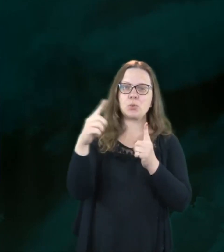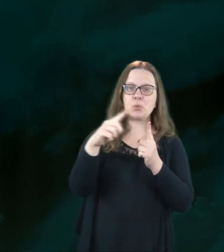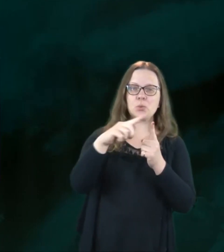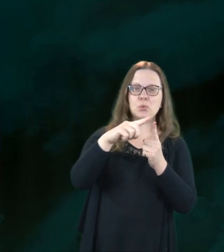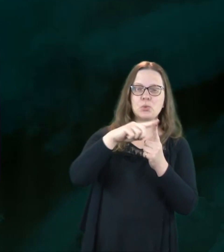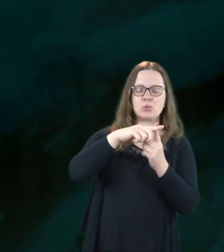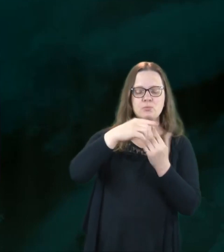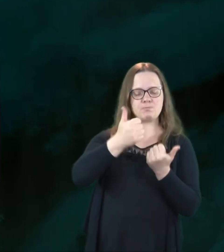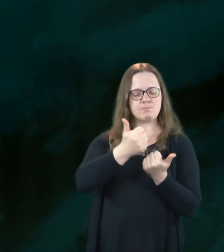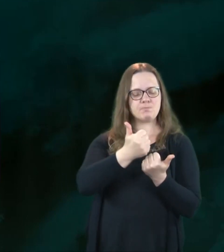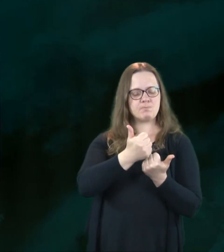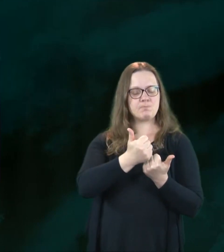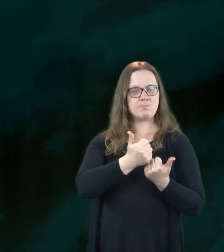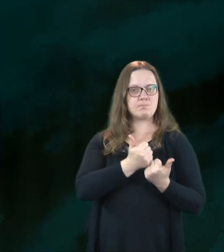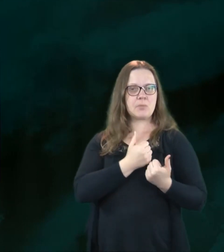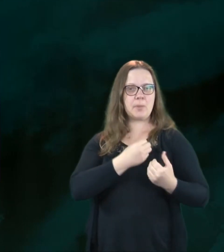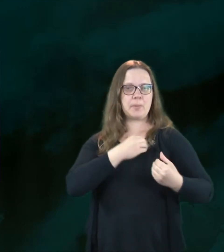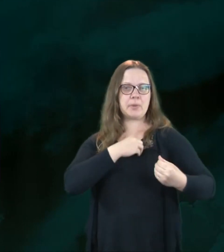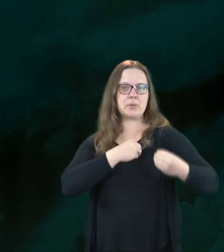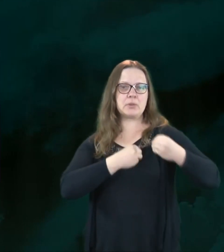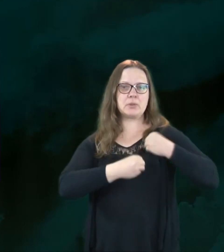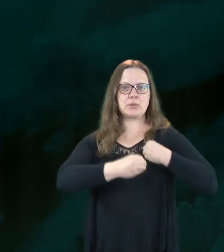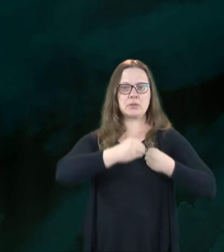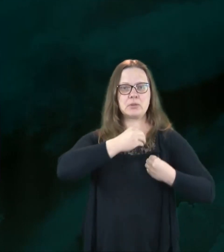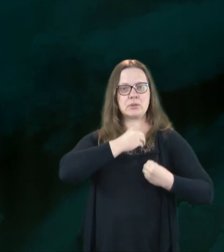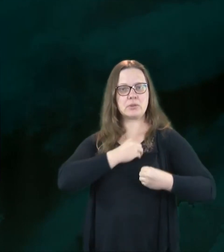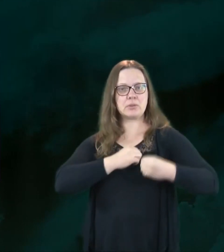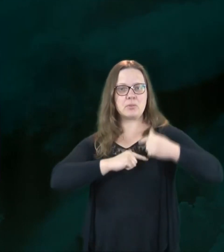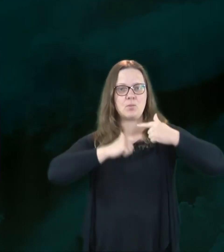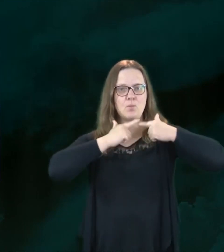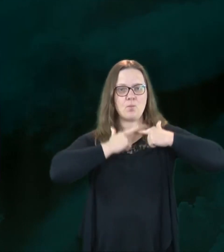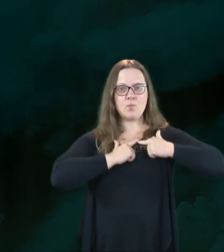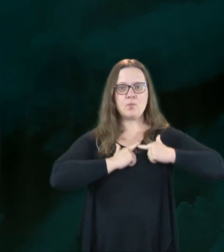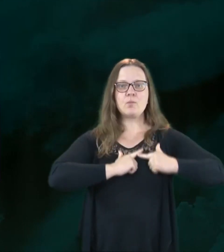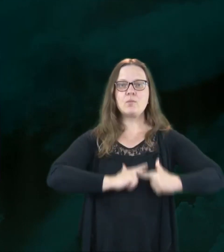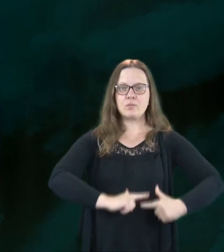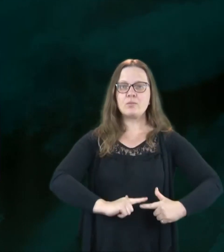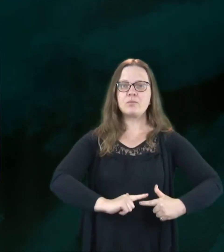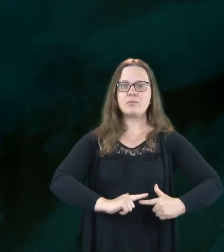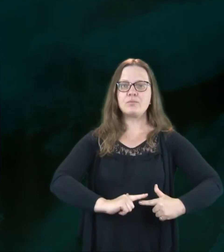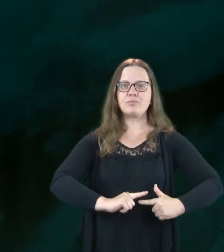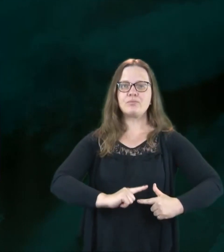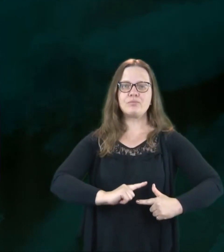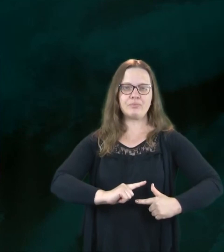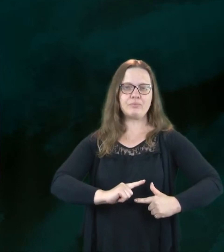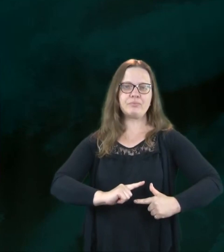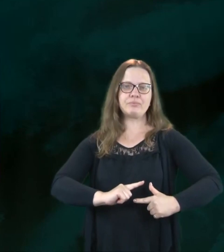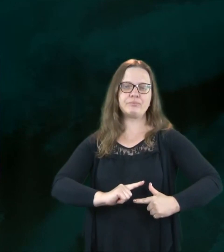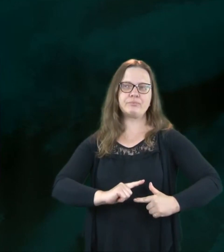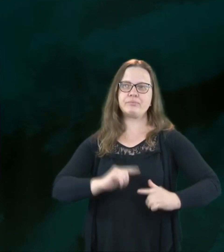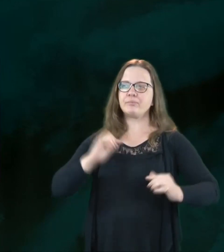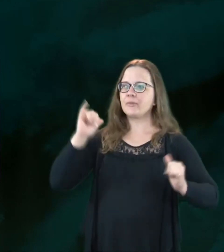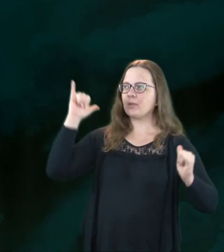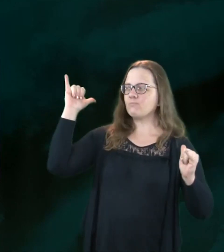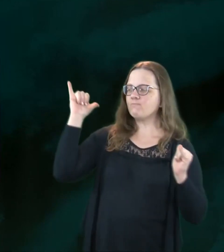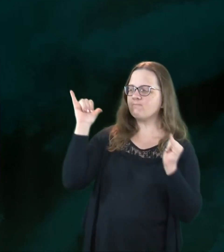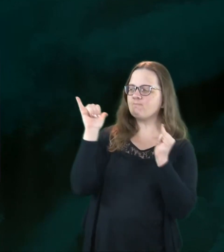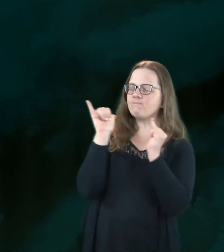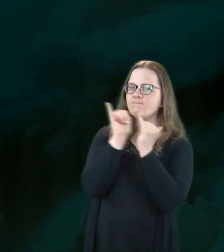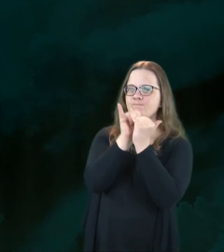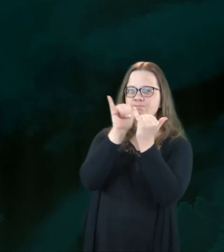nossos pecados. E realizou a redenção por nós, o perdão dos nossos pecados. E